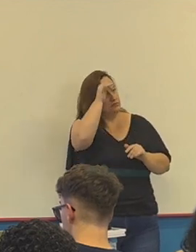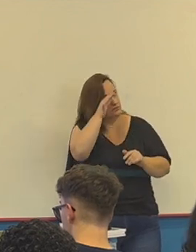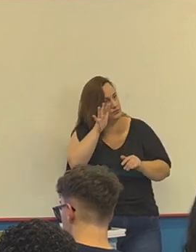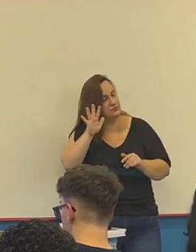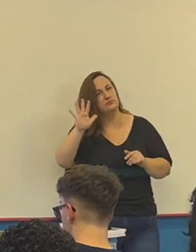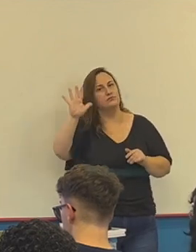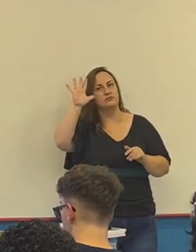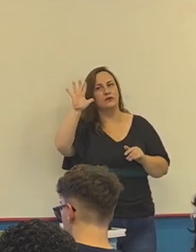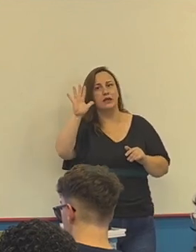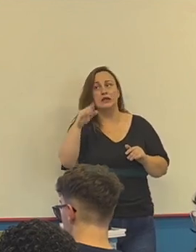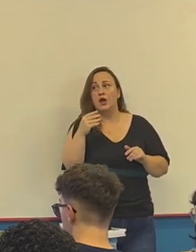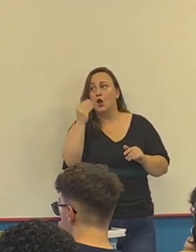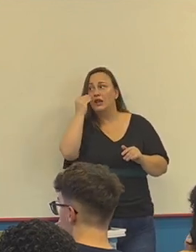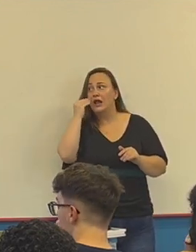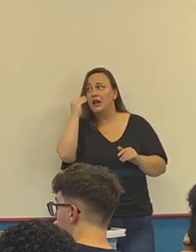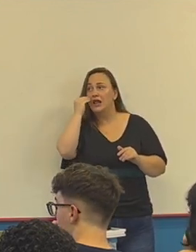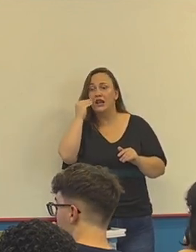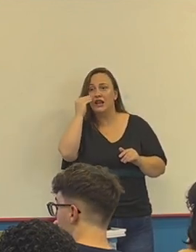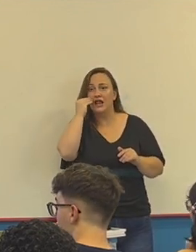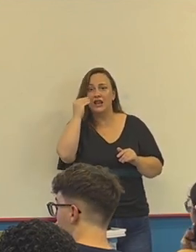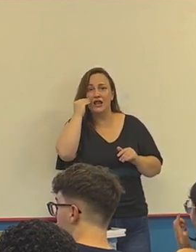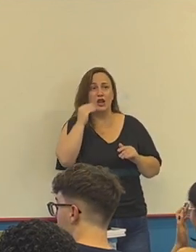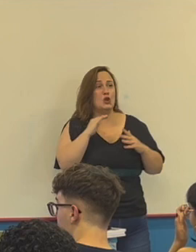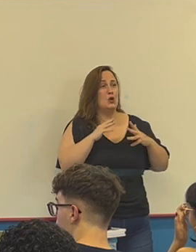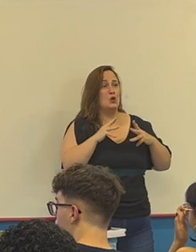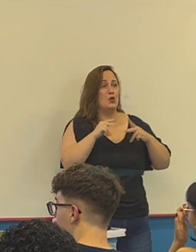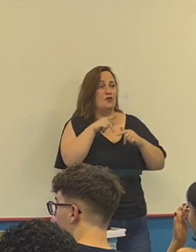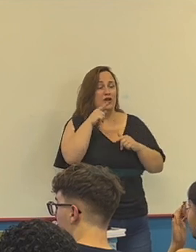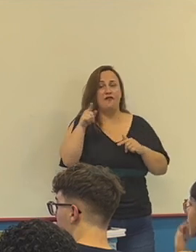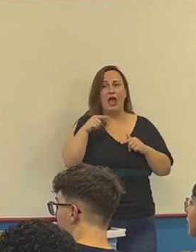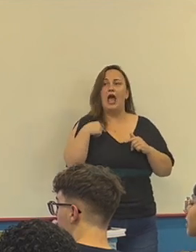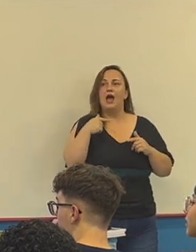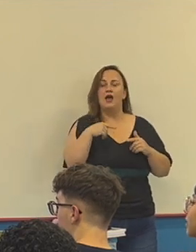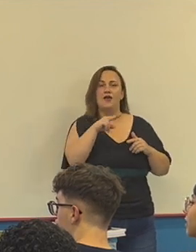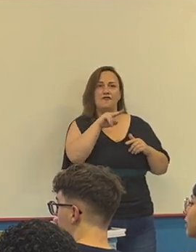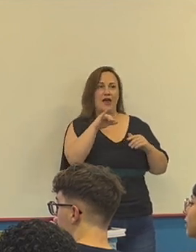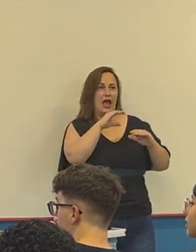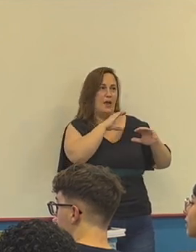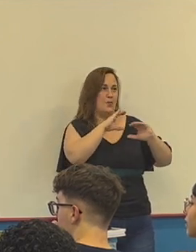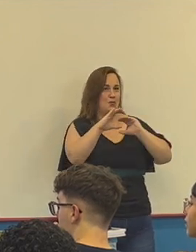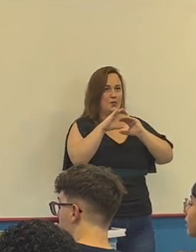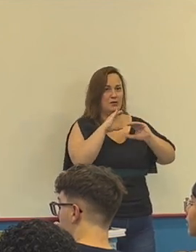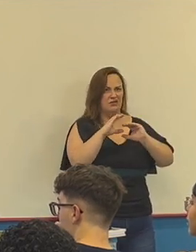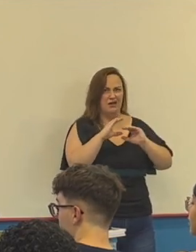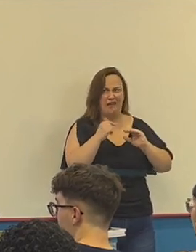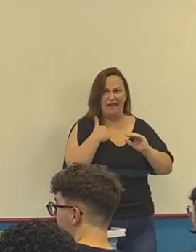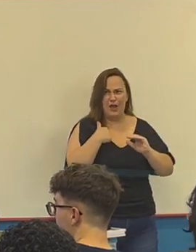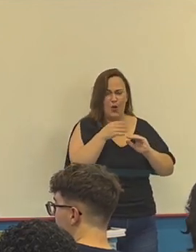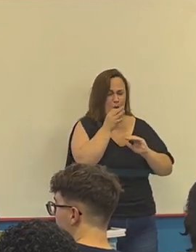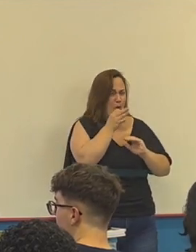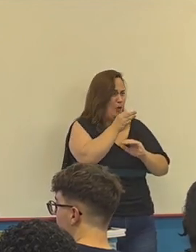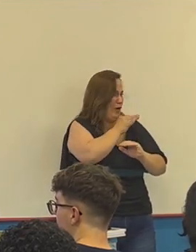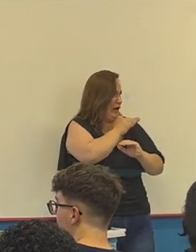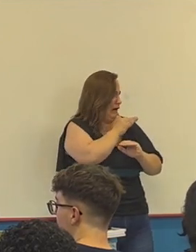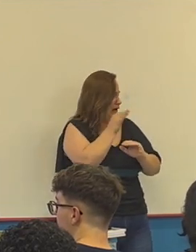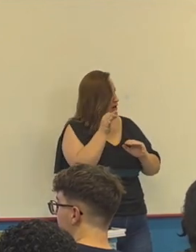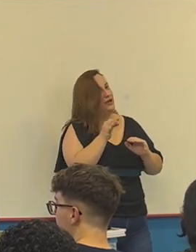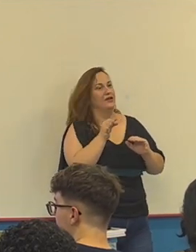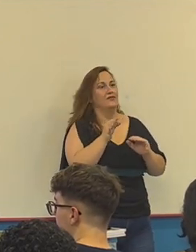os testes vocacionais só conseguiu falar que eu ia ser músico. E assim, eu sou o horror em música, então é